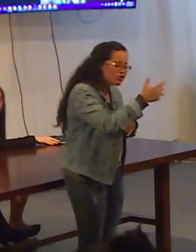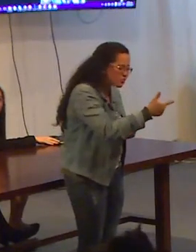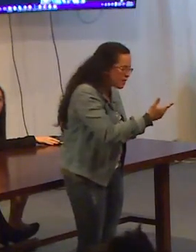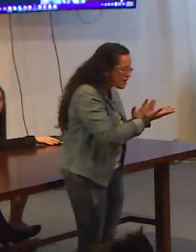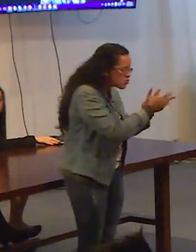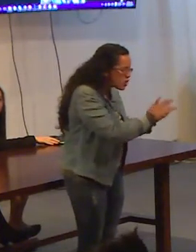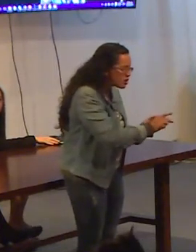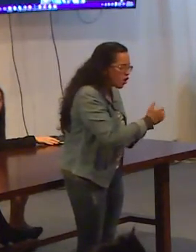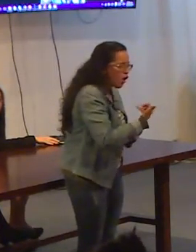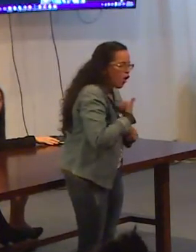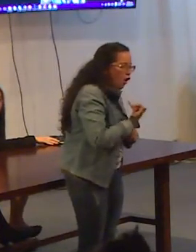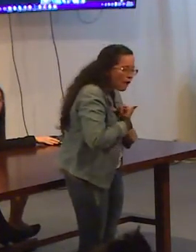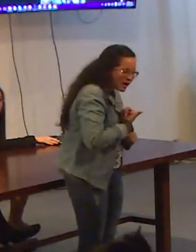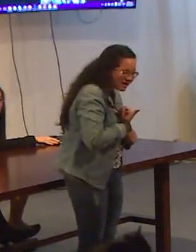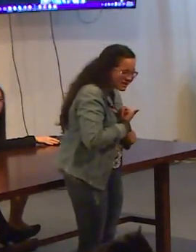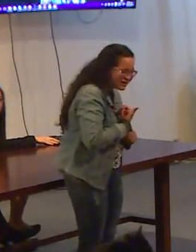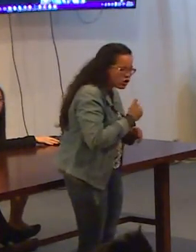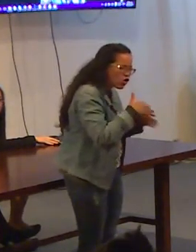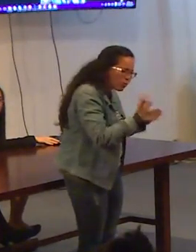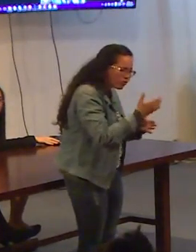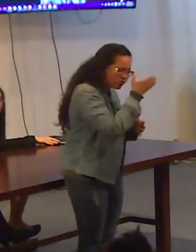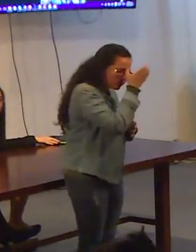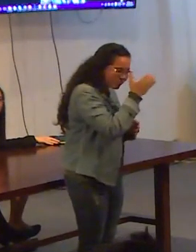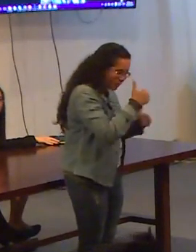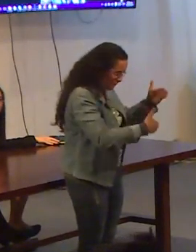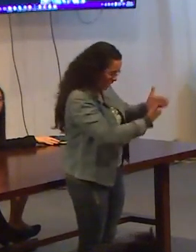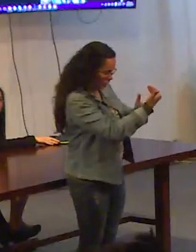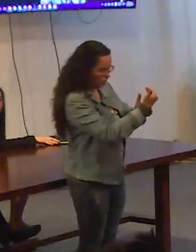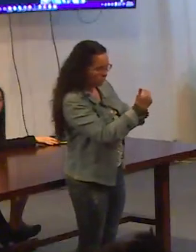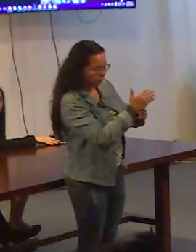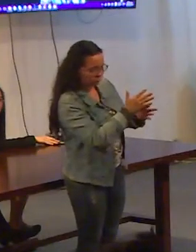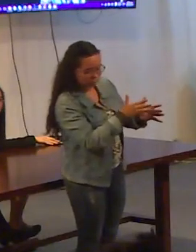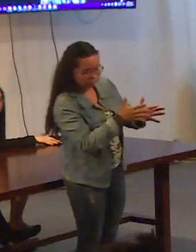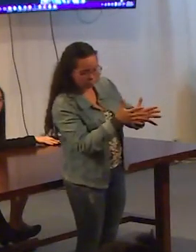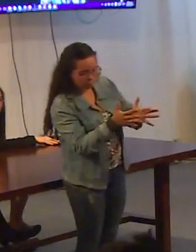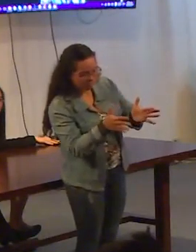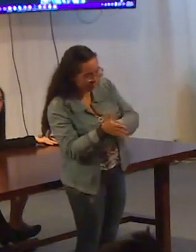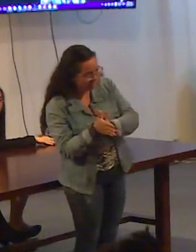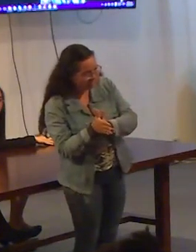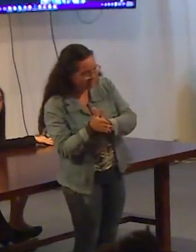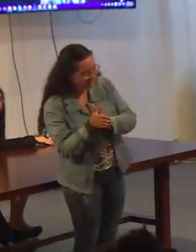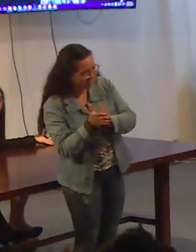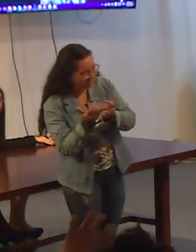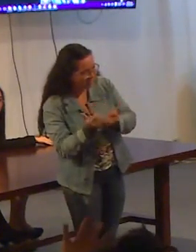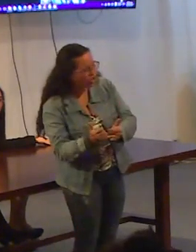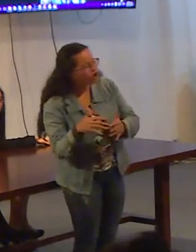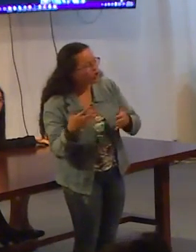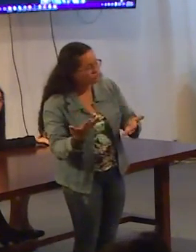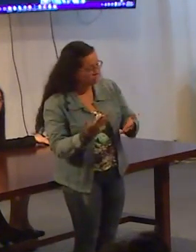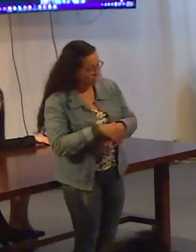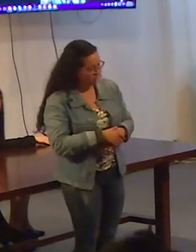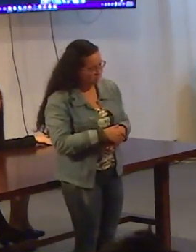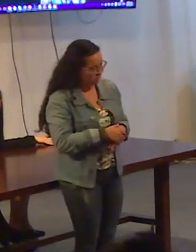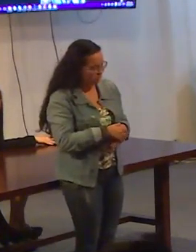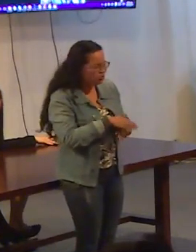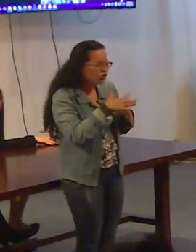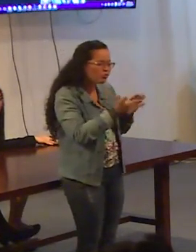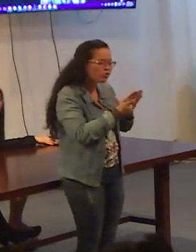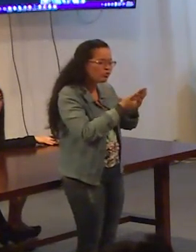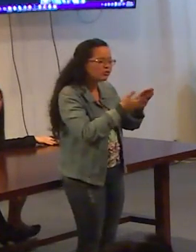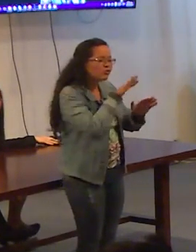arte después que terminó el proceso? ¿Cómo son esas concepciones del arte que tienen y cómo las reflejan ustedes en el